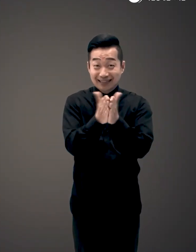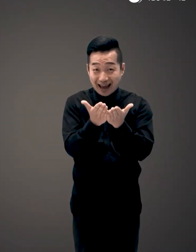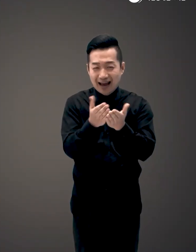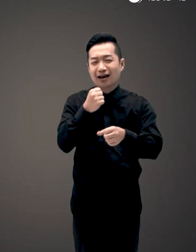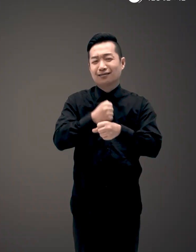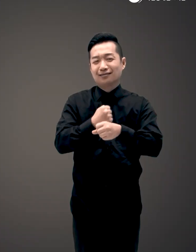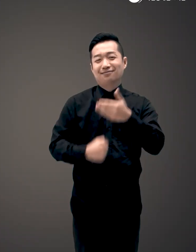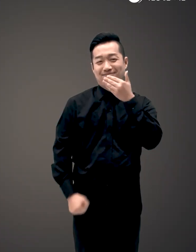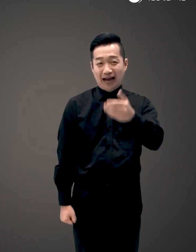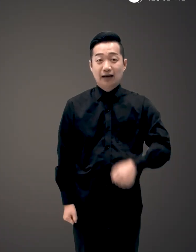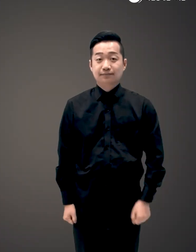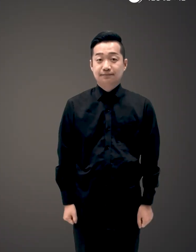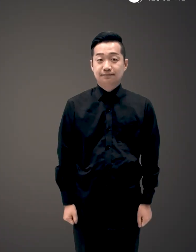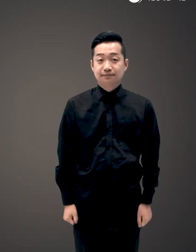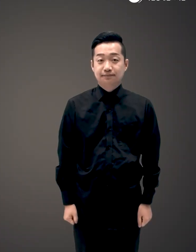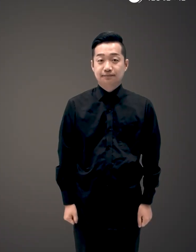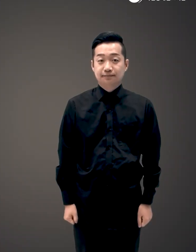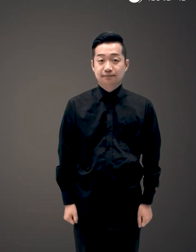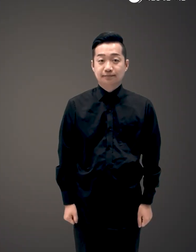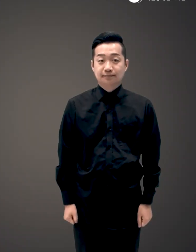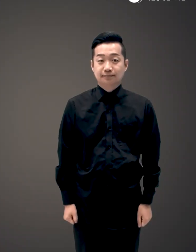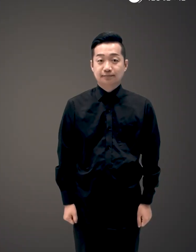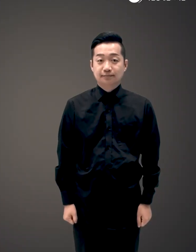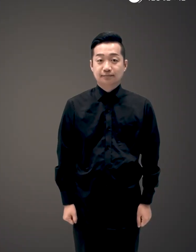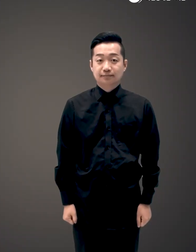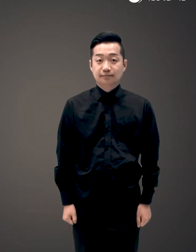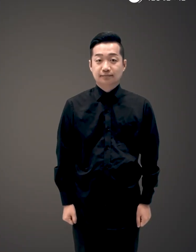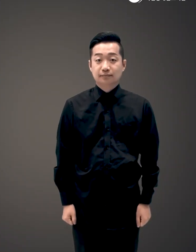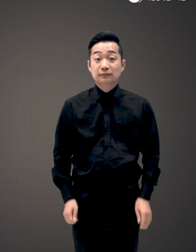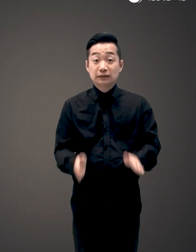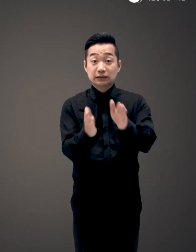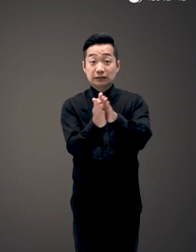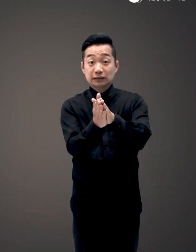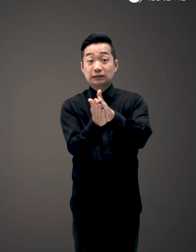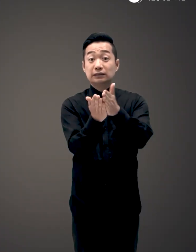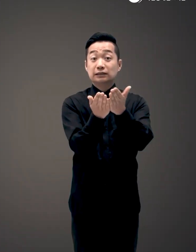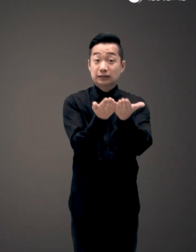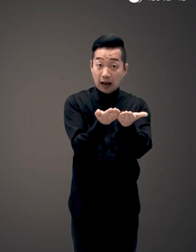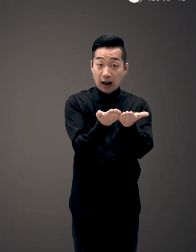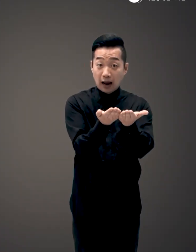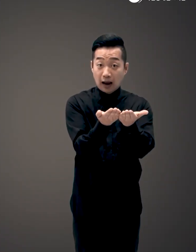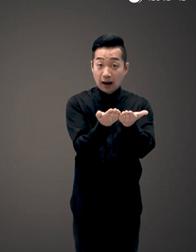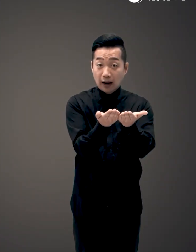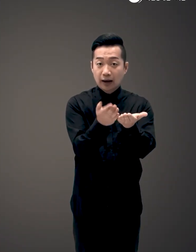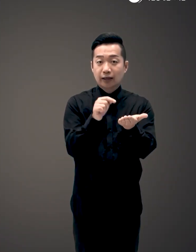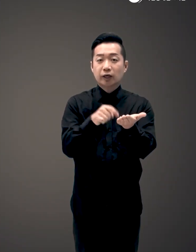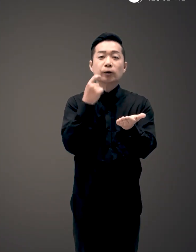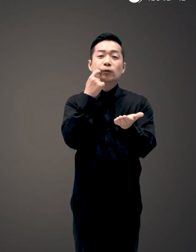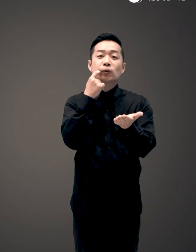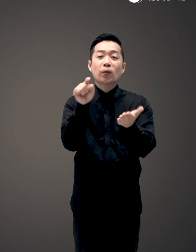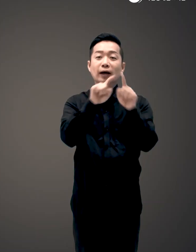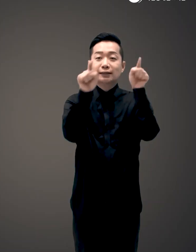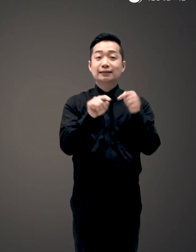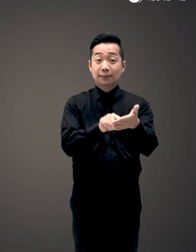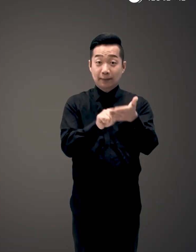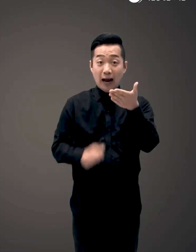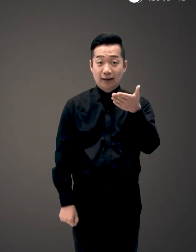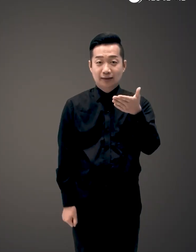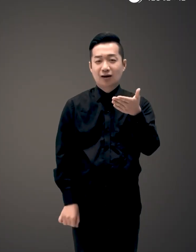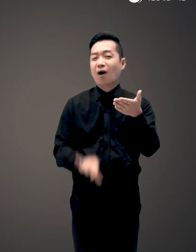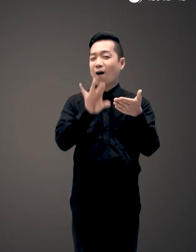첫 책을 만들 수 있었습니다. 그리고 이렇게 안을 펼쳐보면 이 노란 페이지가